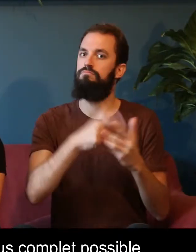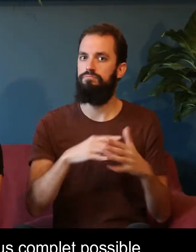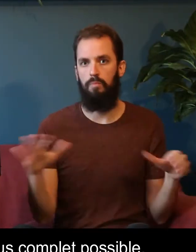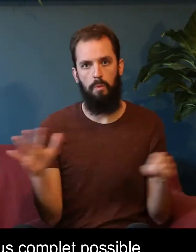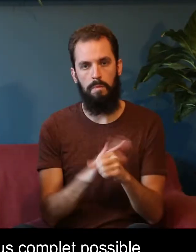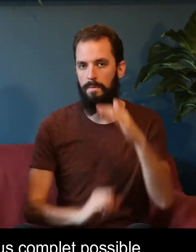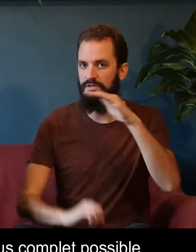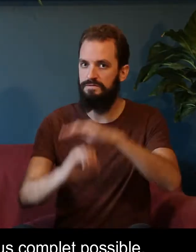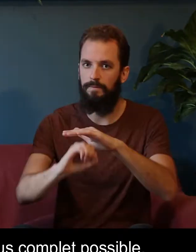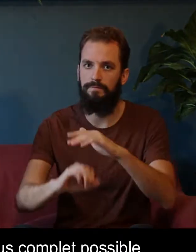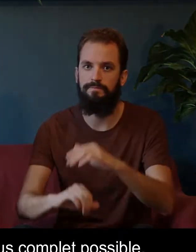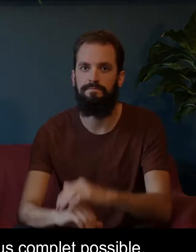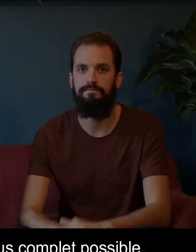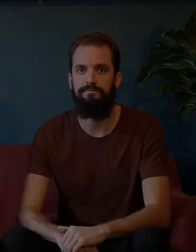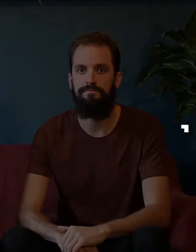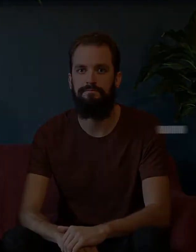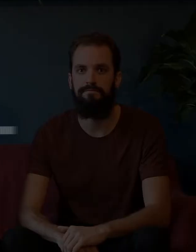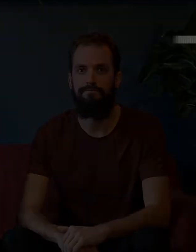Musique